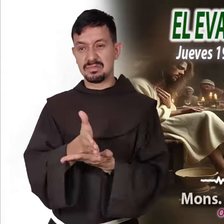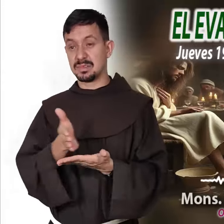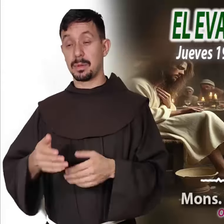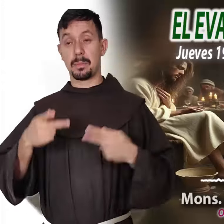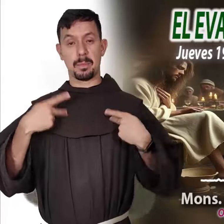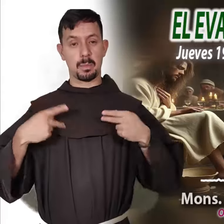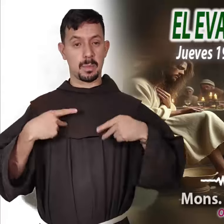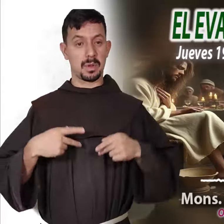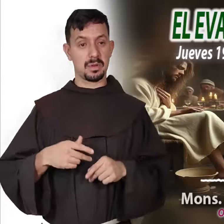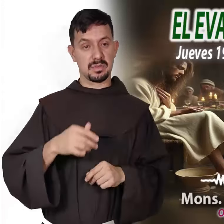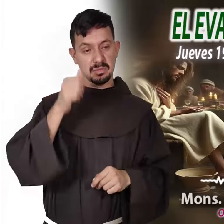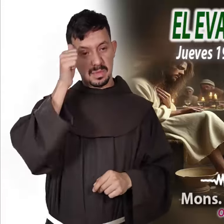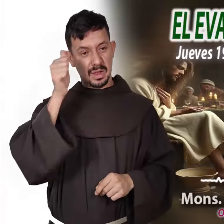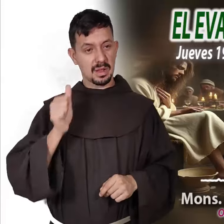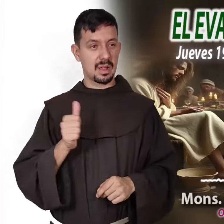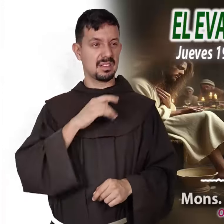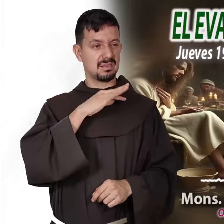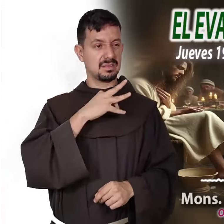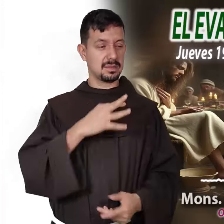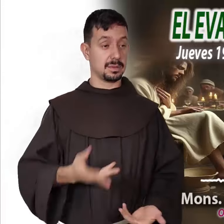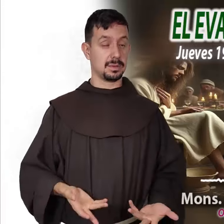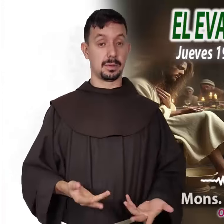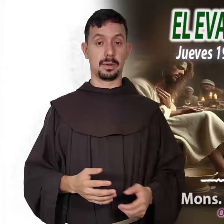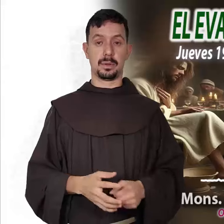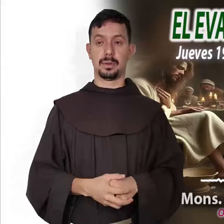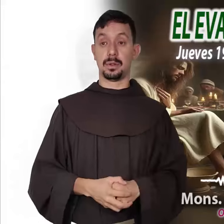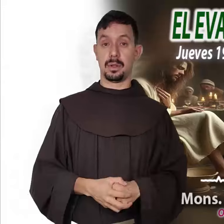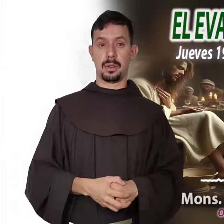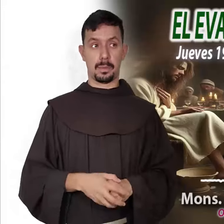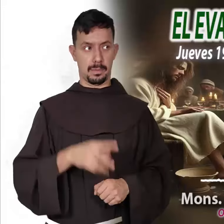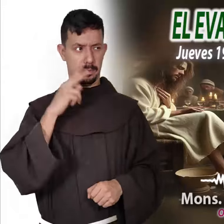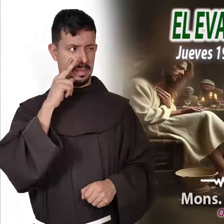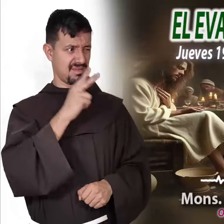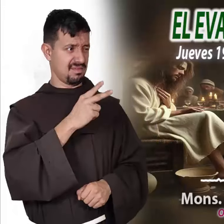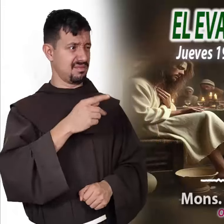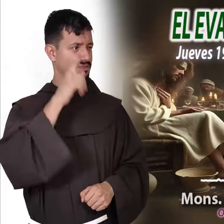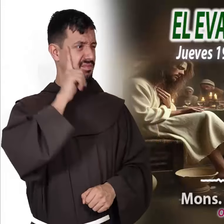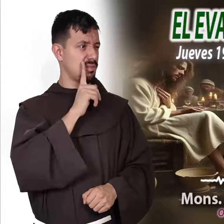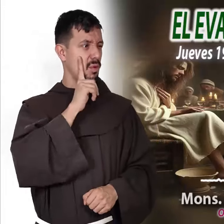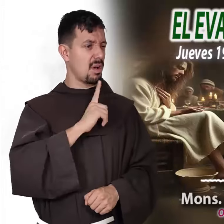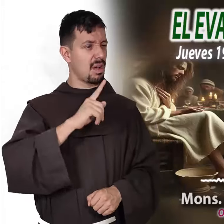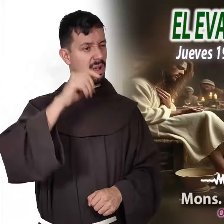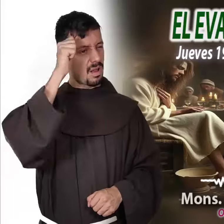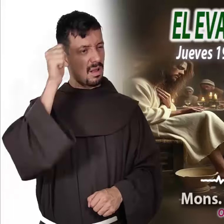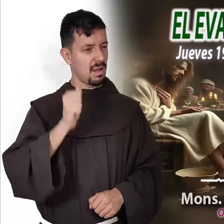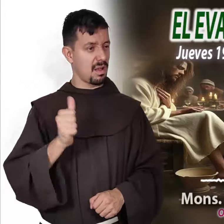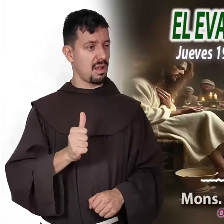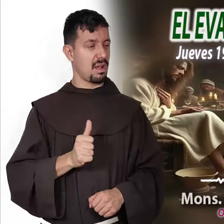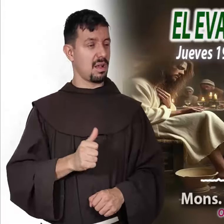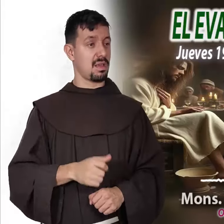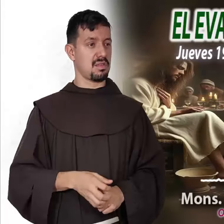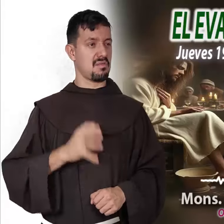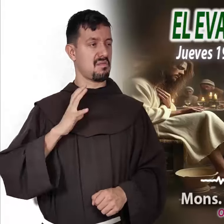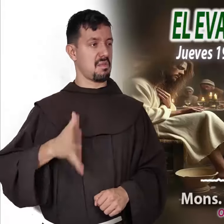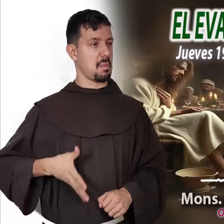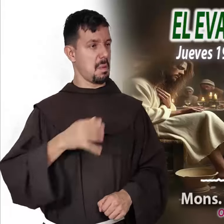humillante a quien consideraba contaminado e impuro. No podrían ver jamás con buenos ojos que una